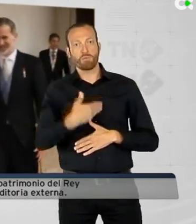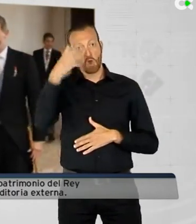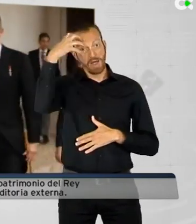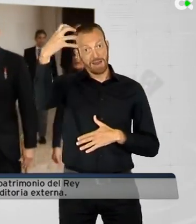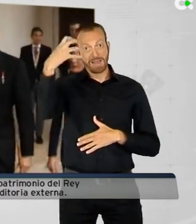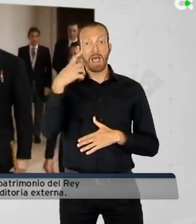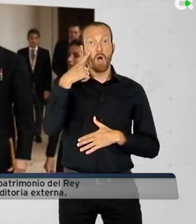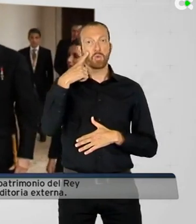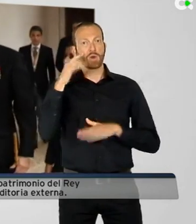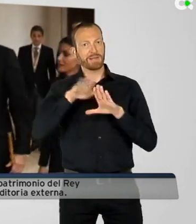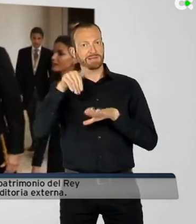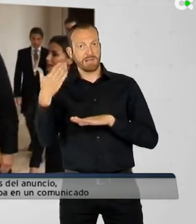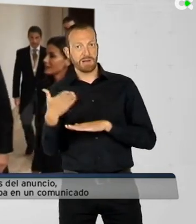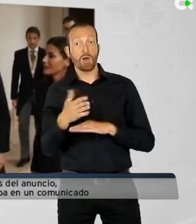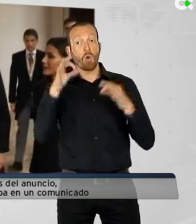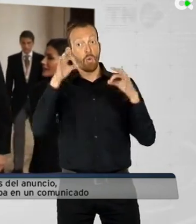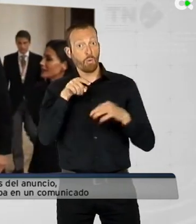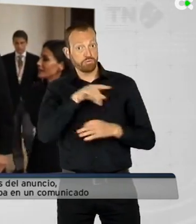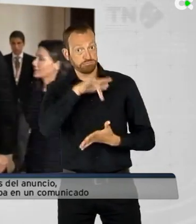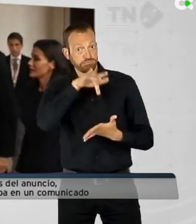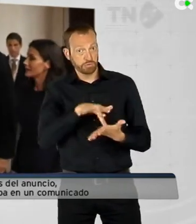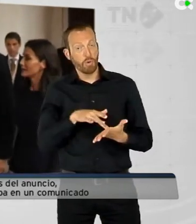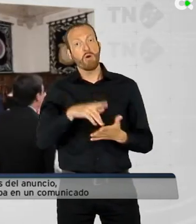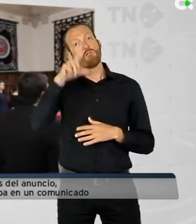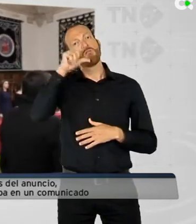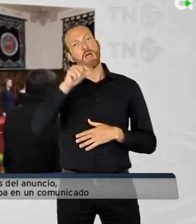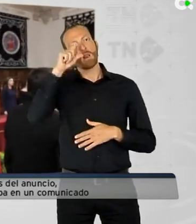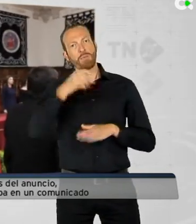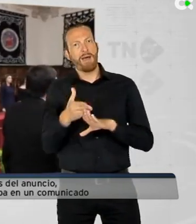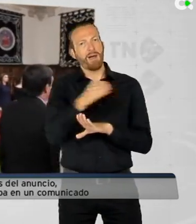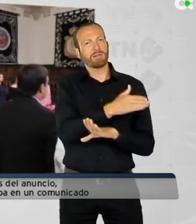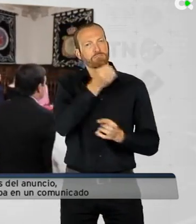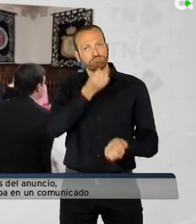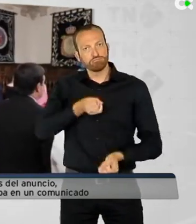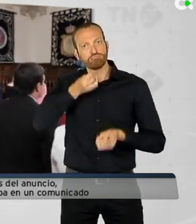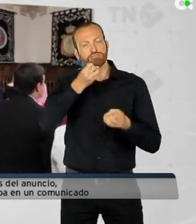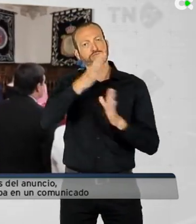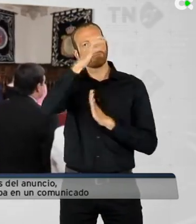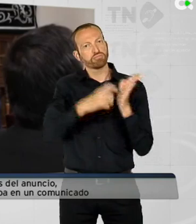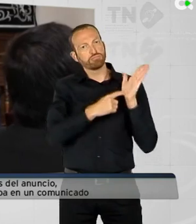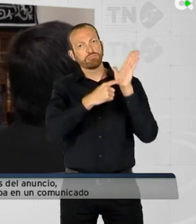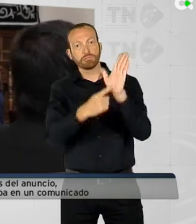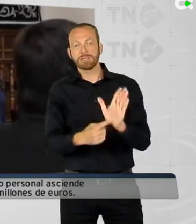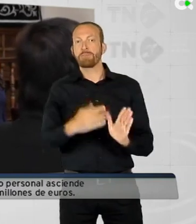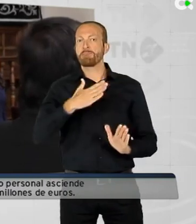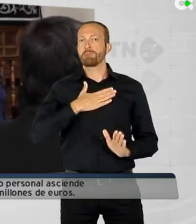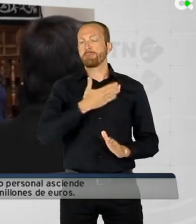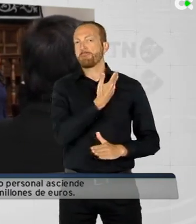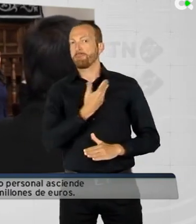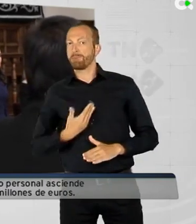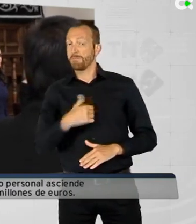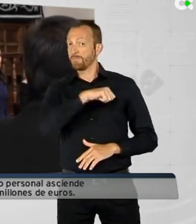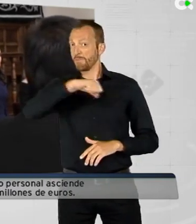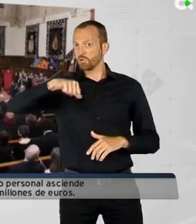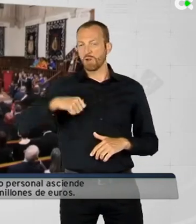mediante auditoría externa. Horas antes del anuncio, Felipe VI informaba en un comunicado que su patrimonio personal asciende a más